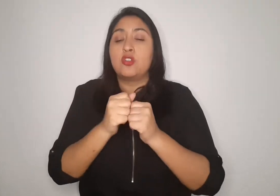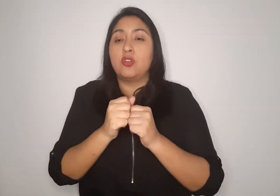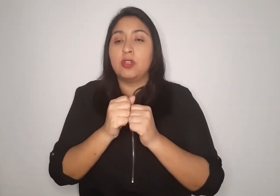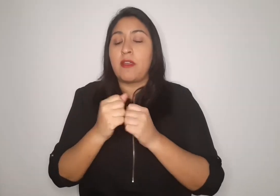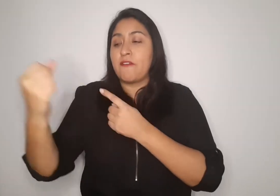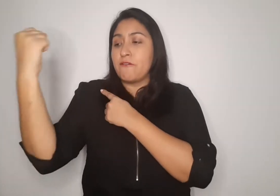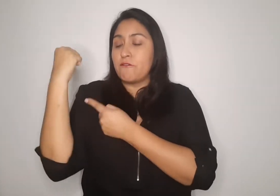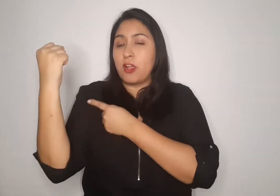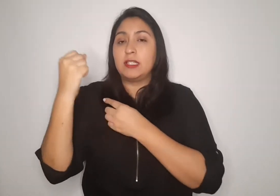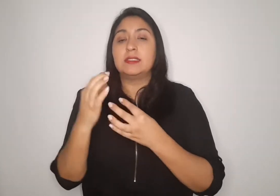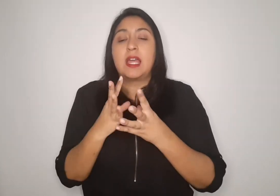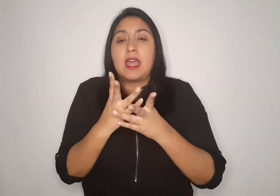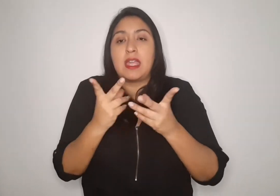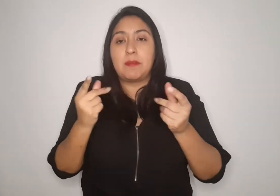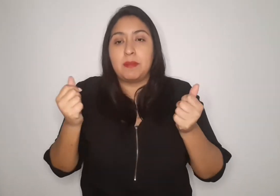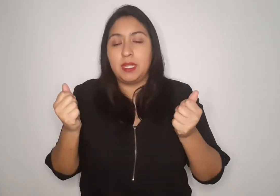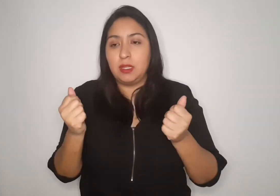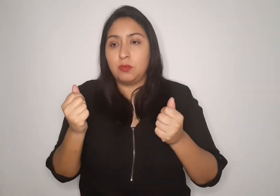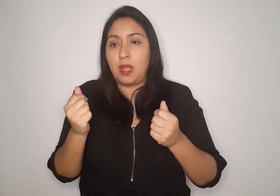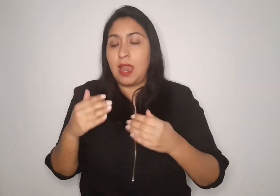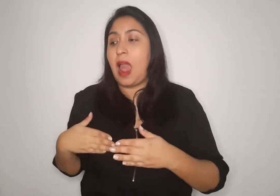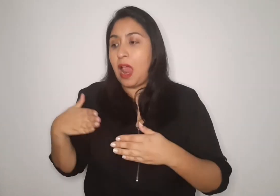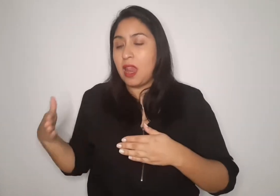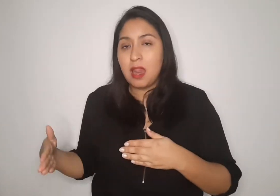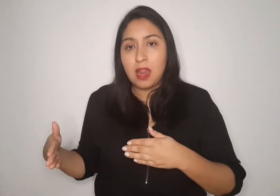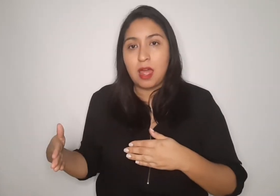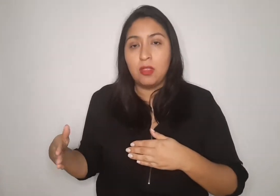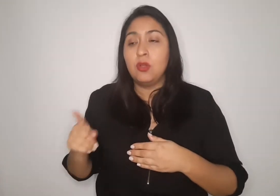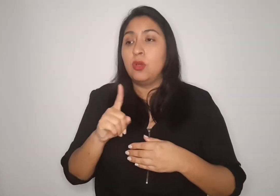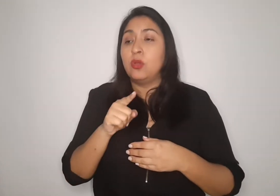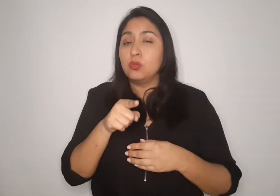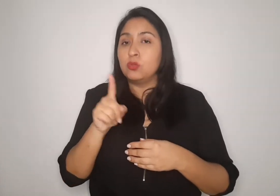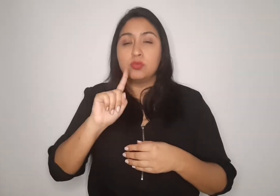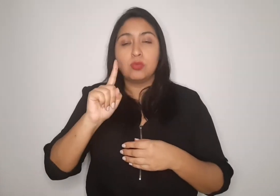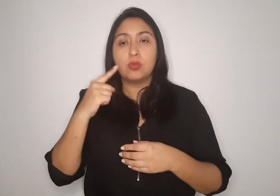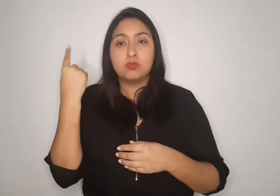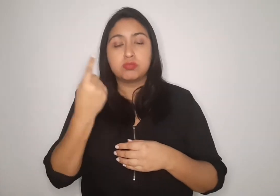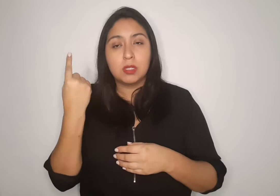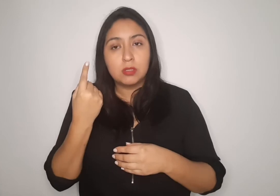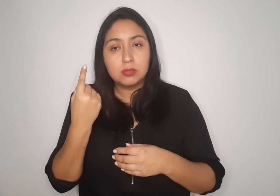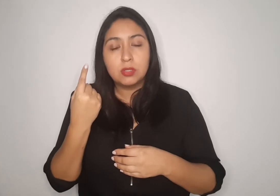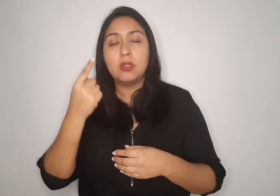espiritual al lado, tú no estás solo, aquí es un pensamiento colectivo de gente que